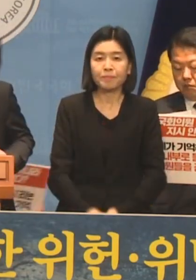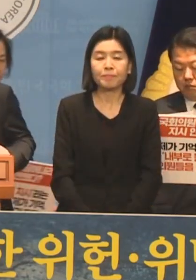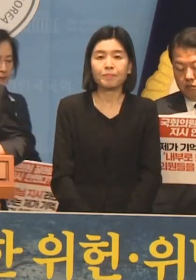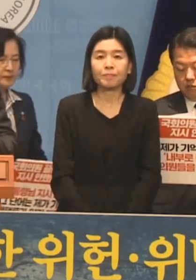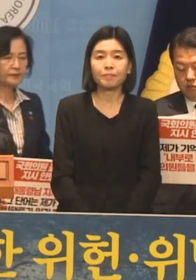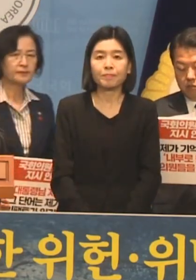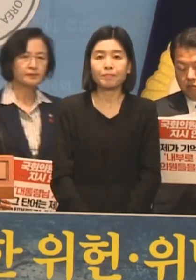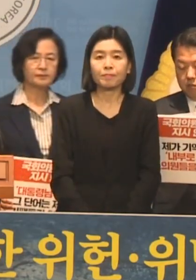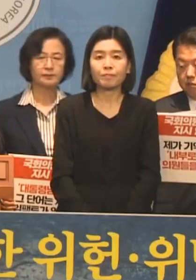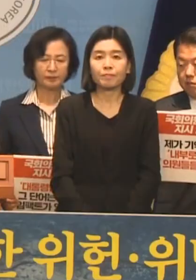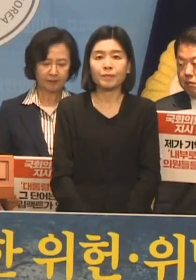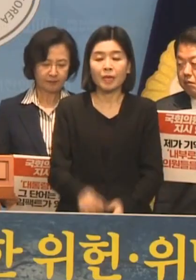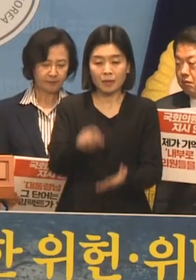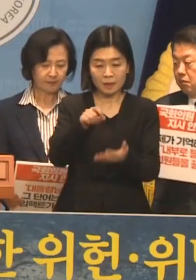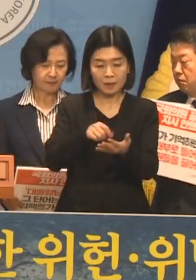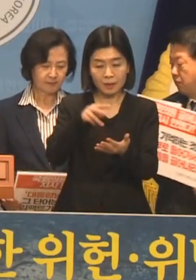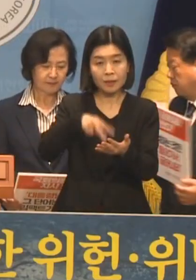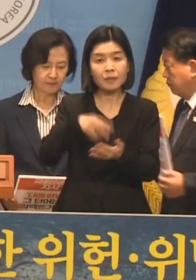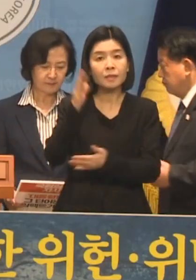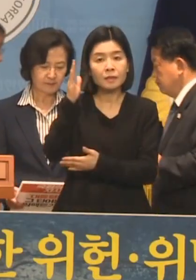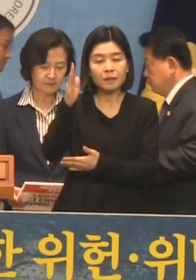예, 바로 기자회견문 낭독 있겠습니다.